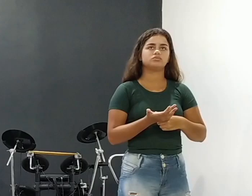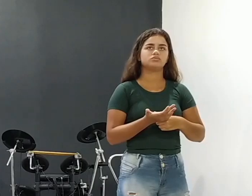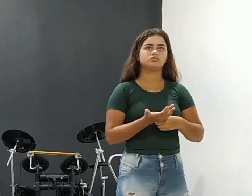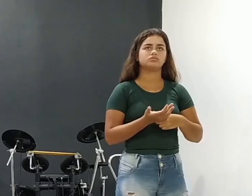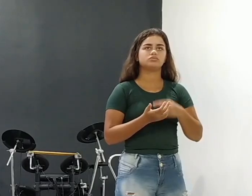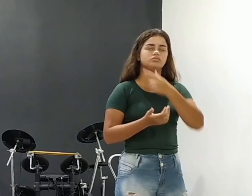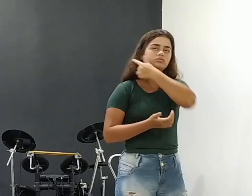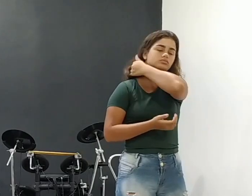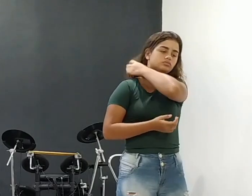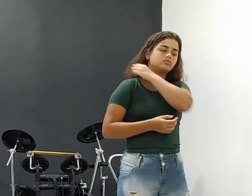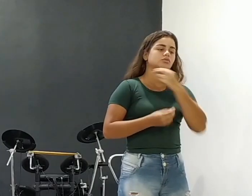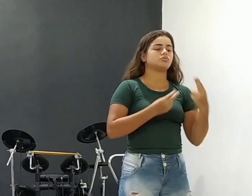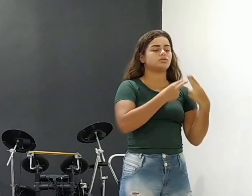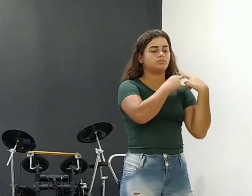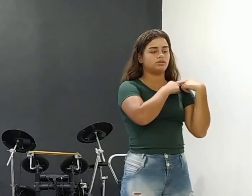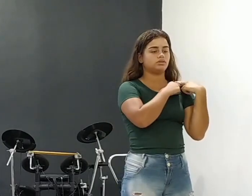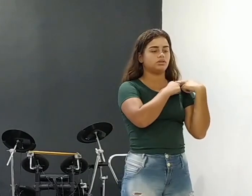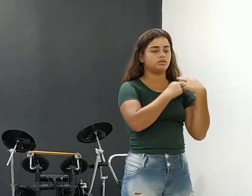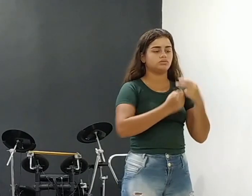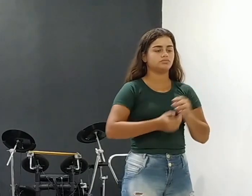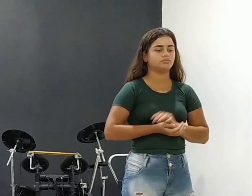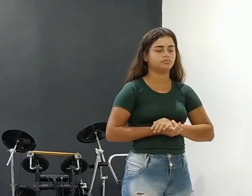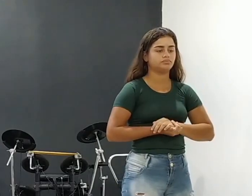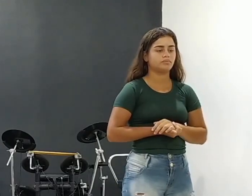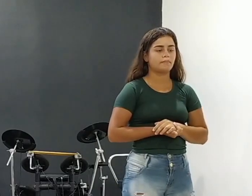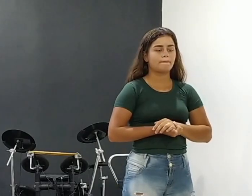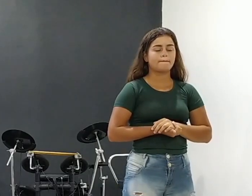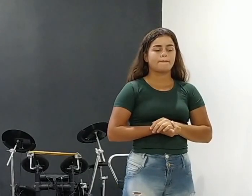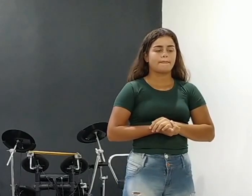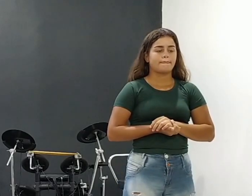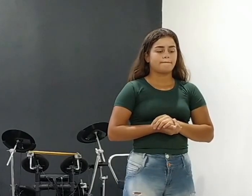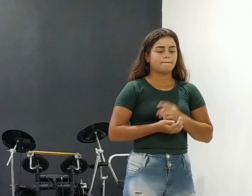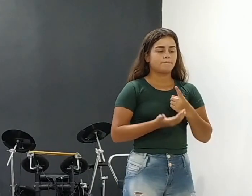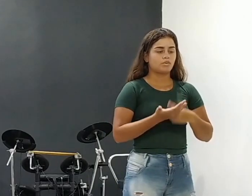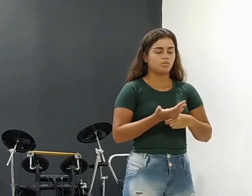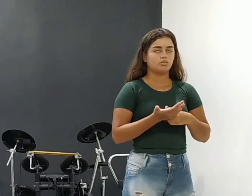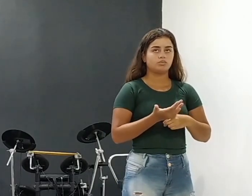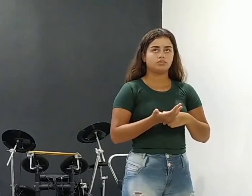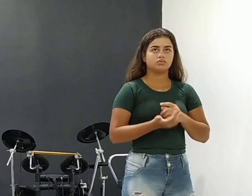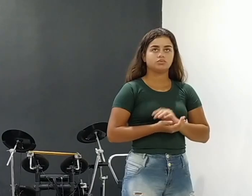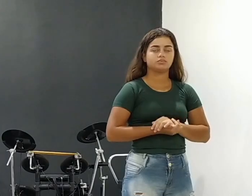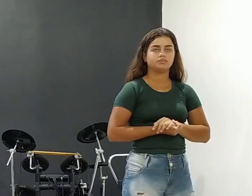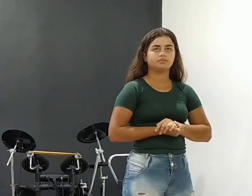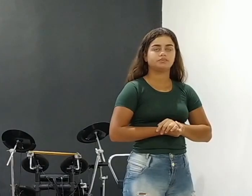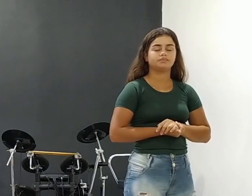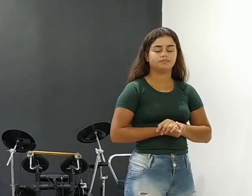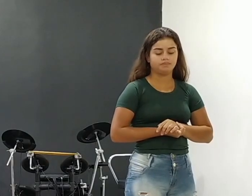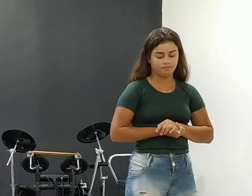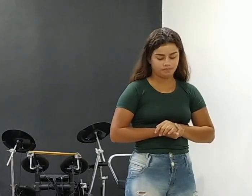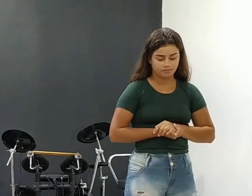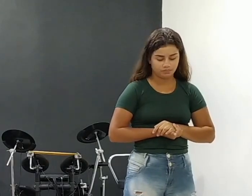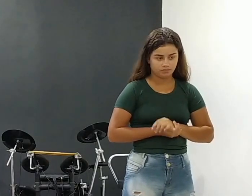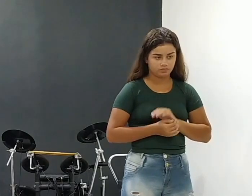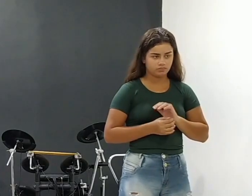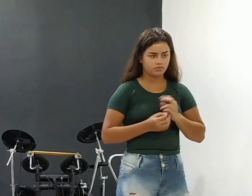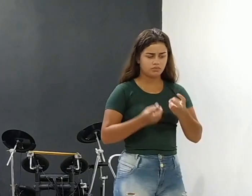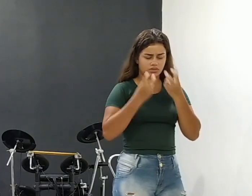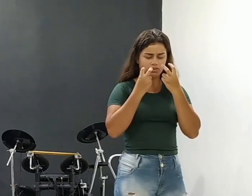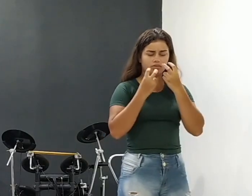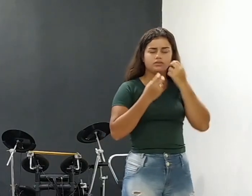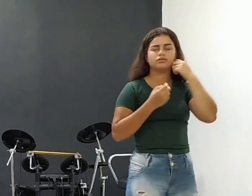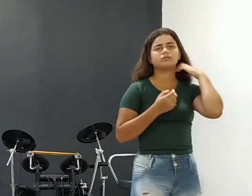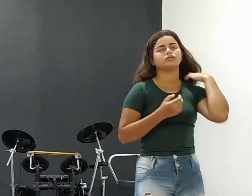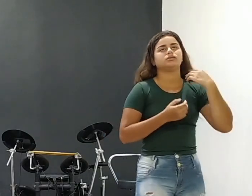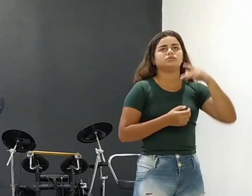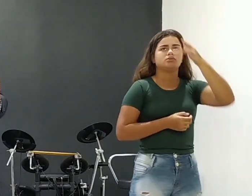comigo. Porque Deus só tem compromisso com quem tem compromisso comigo. Eu vejo muitas vezes, irmãos,